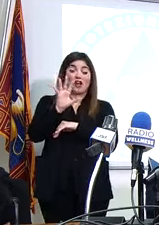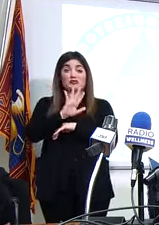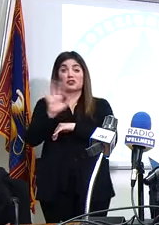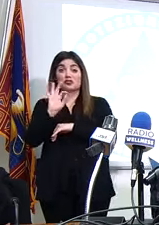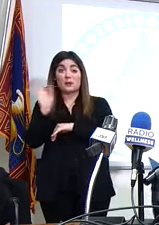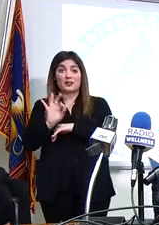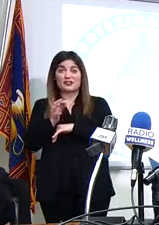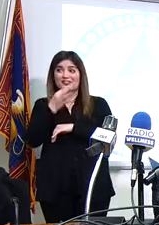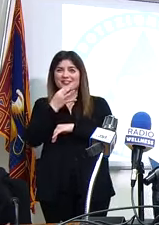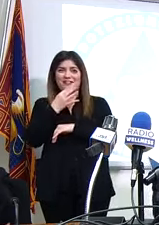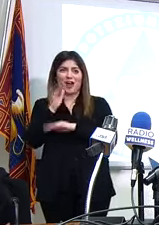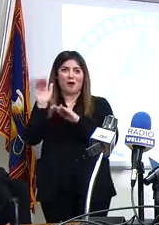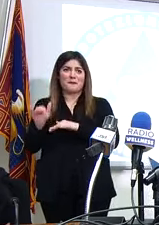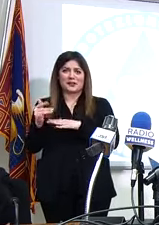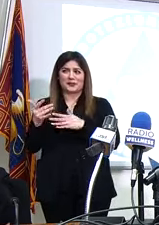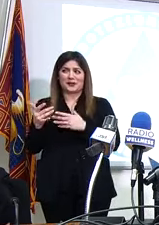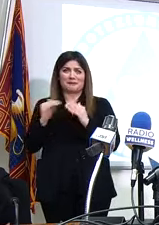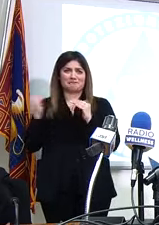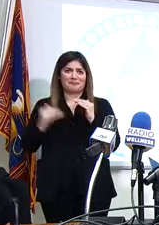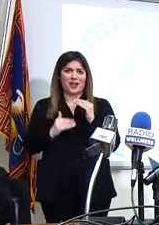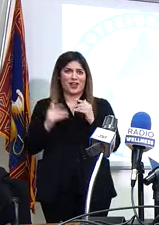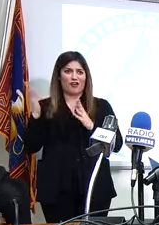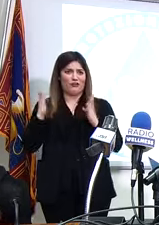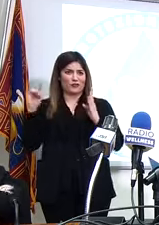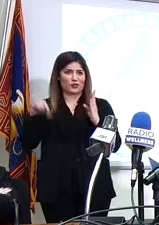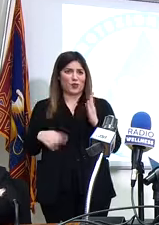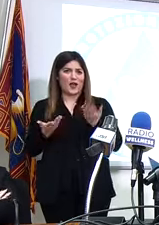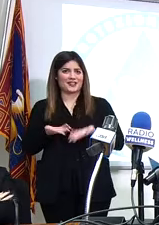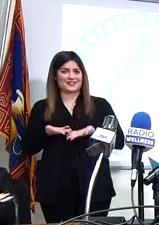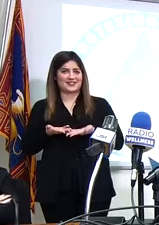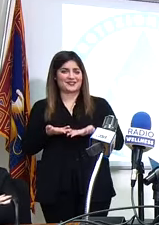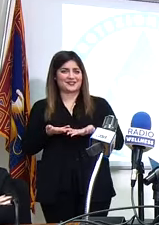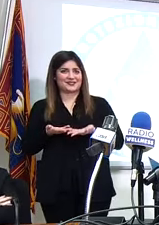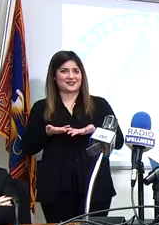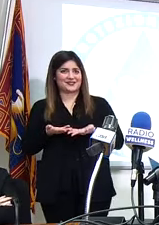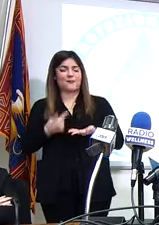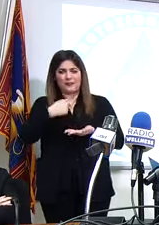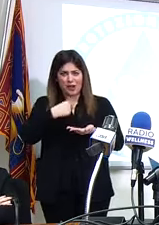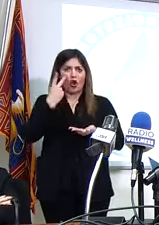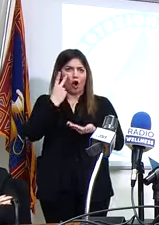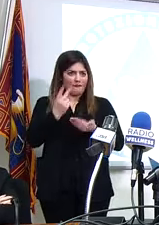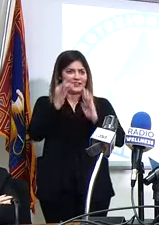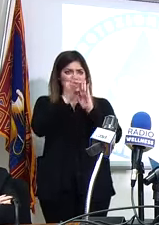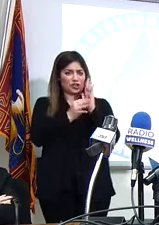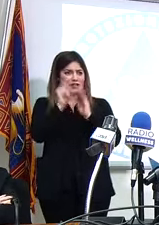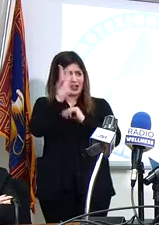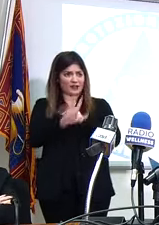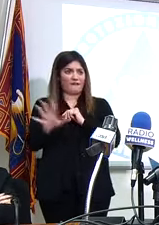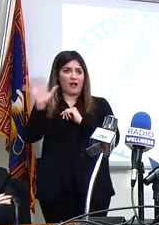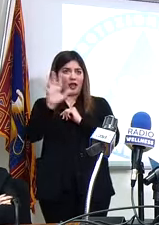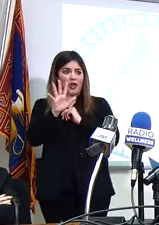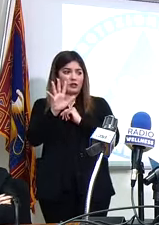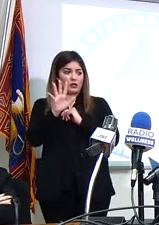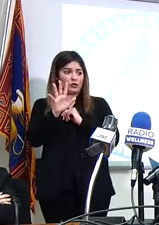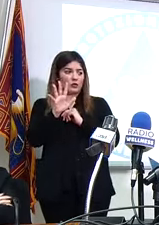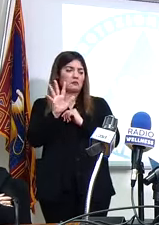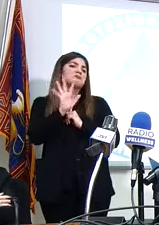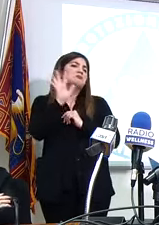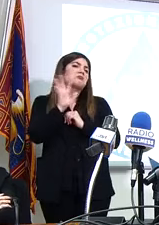Quindi dovrebbero sentire, ma quello che ho visto i dati, ma soprattutto del Veneto, non mi pare che ci sia questo, oltre